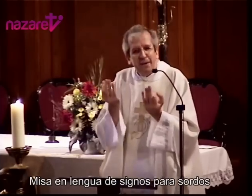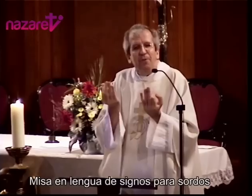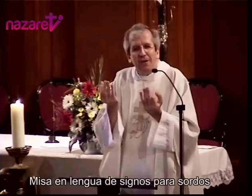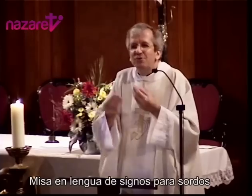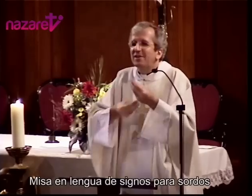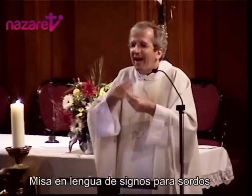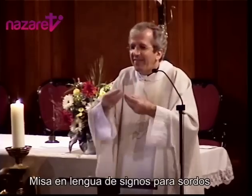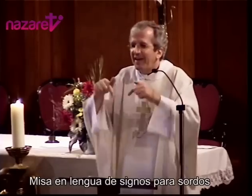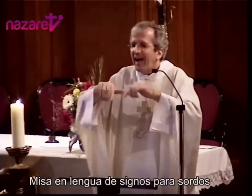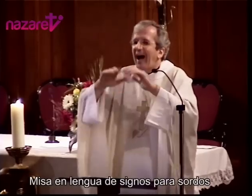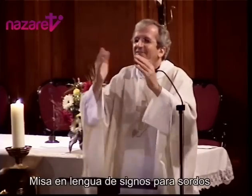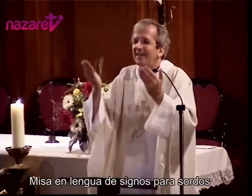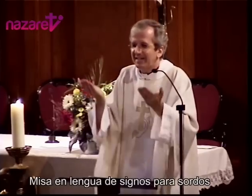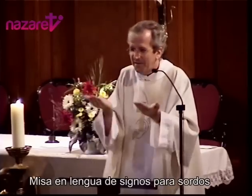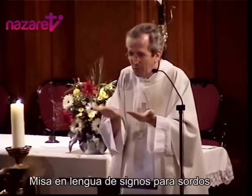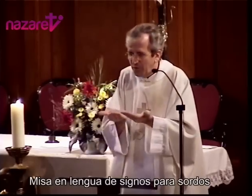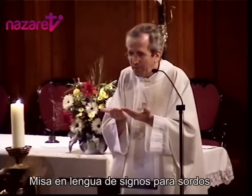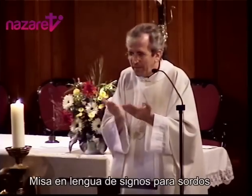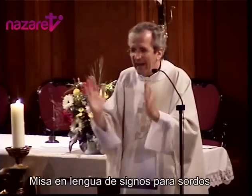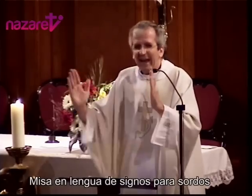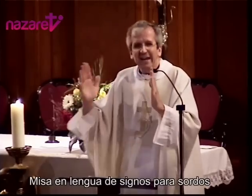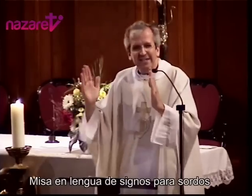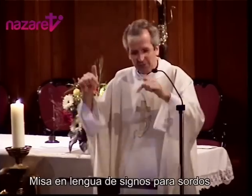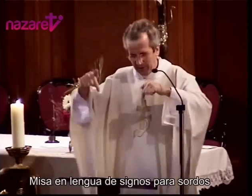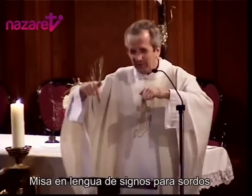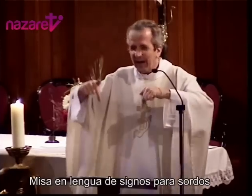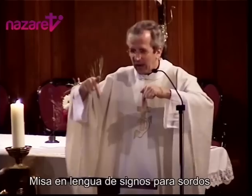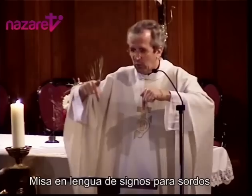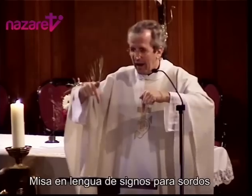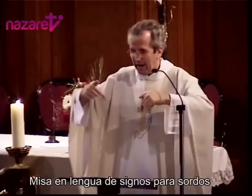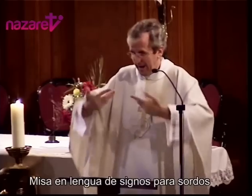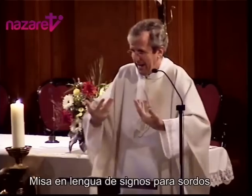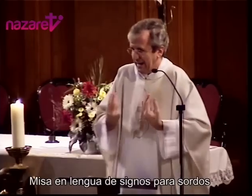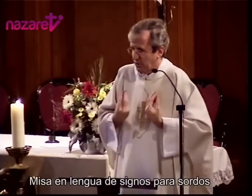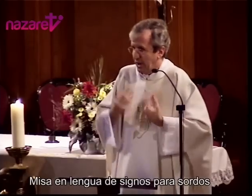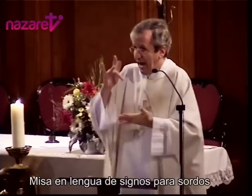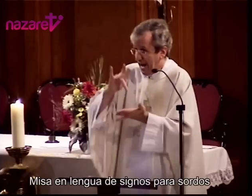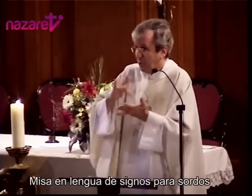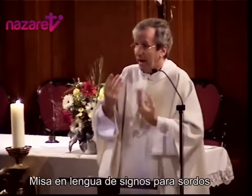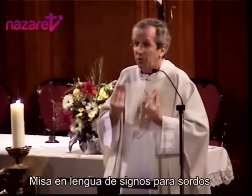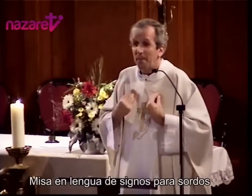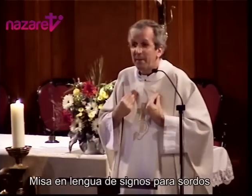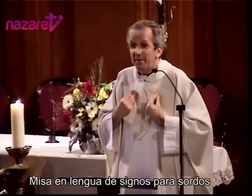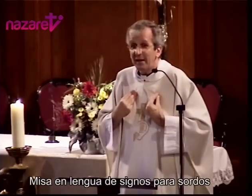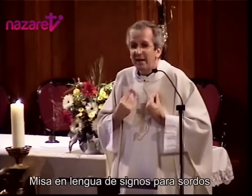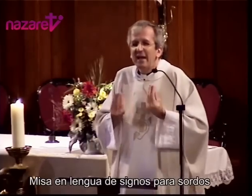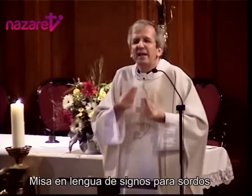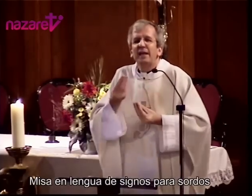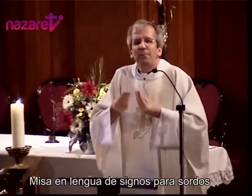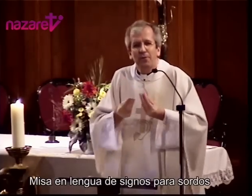podemos hacer ante este mundo en la situación actual en la que nos ha tocado vivir, qué podemos